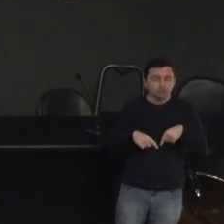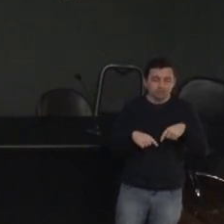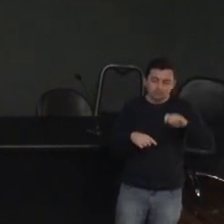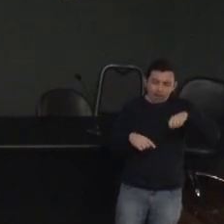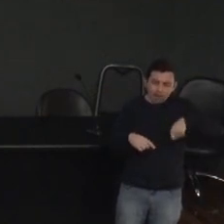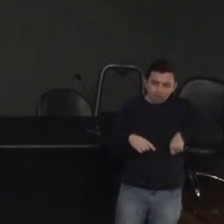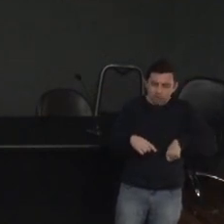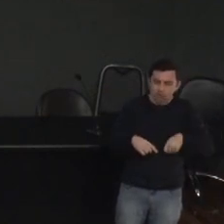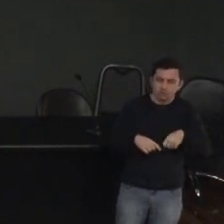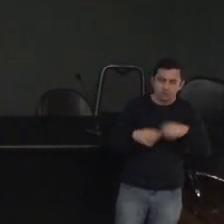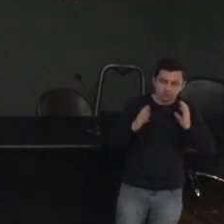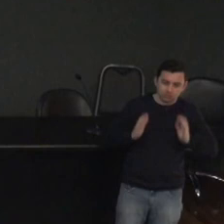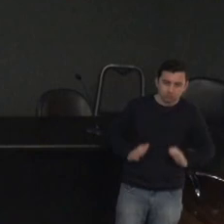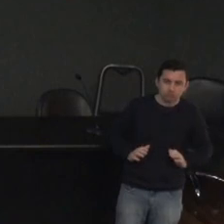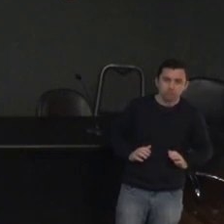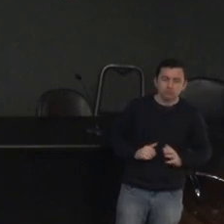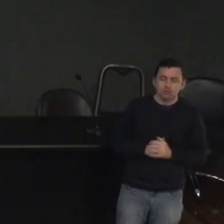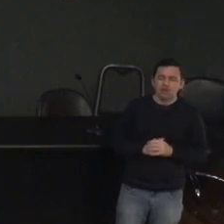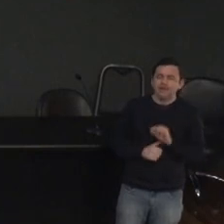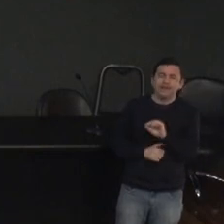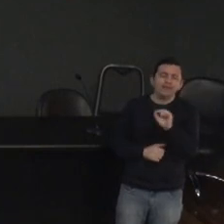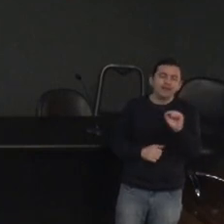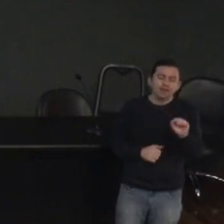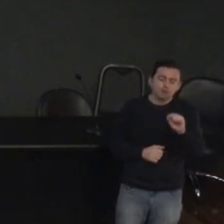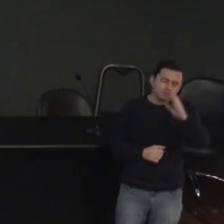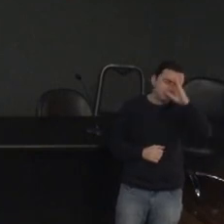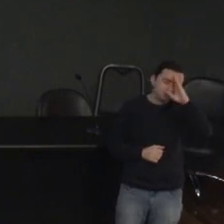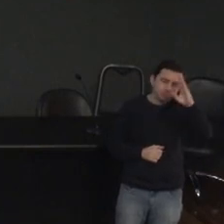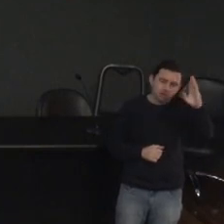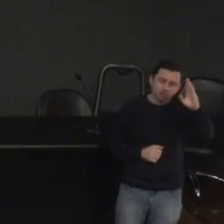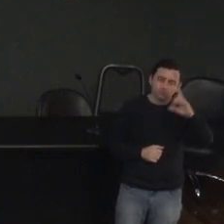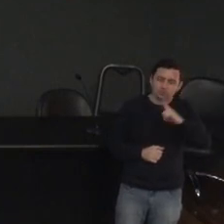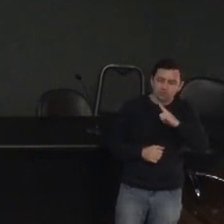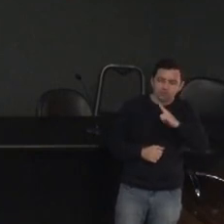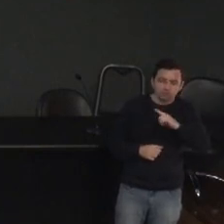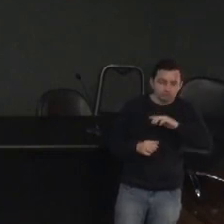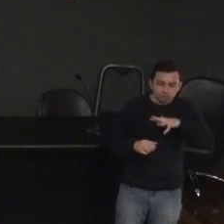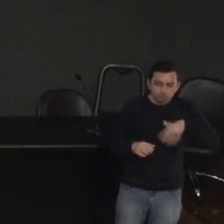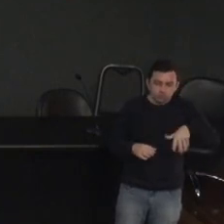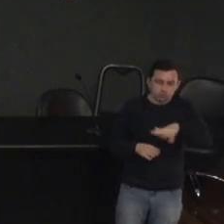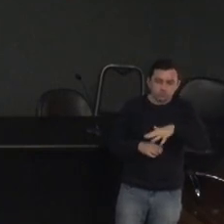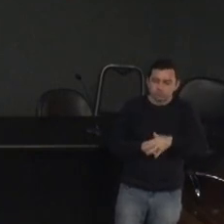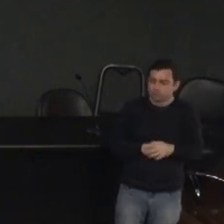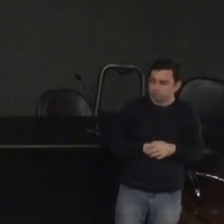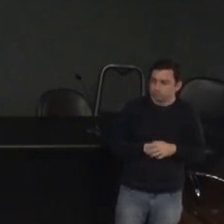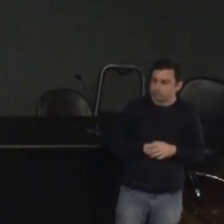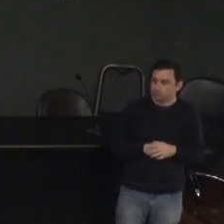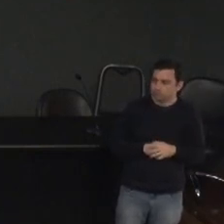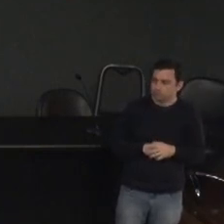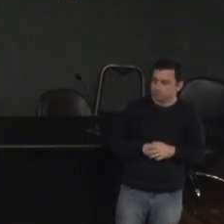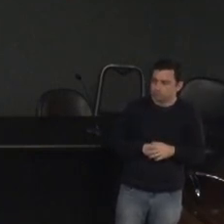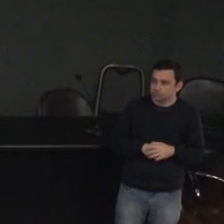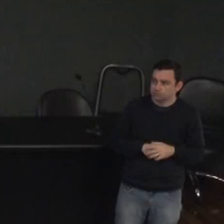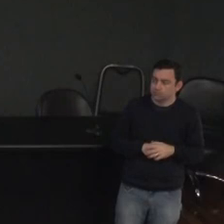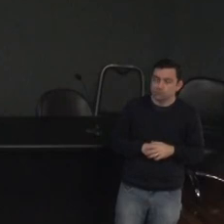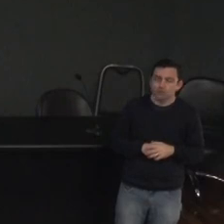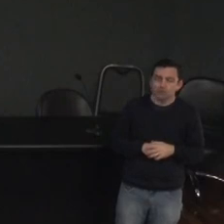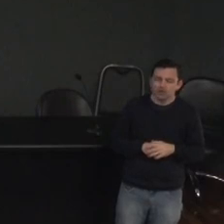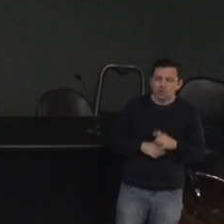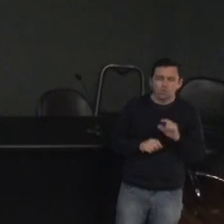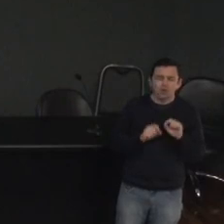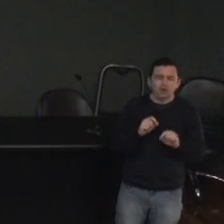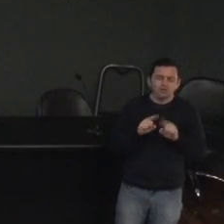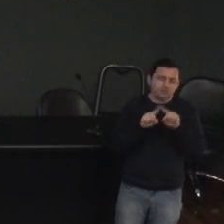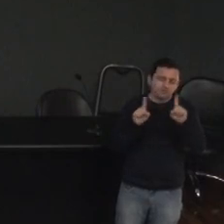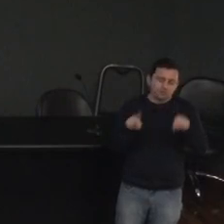quem é que são os titulares e dados que estão envolvidos nisso ah por onde mas como assim um servidor é um titular